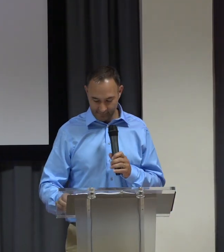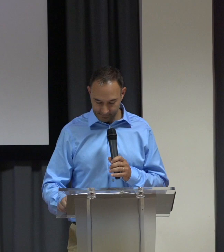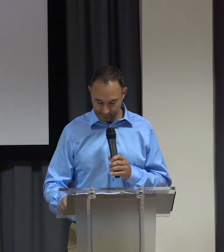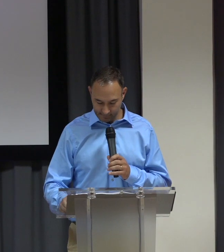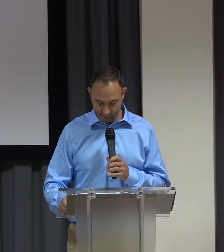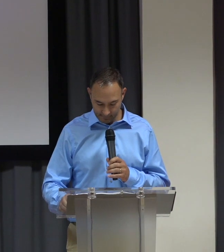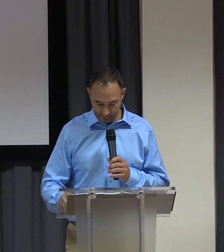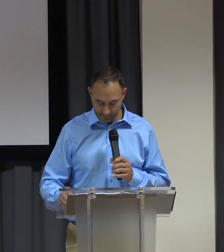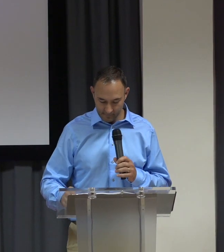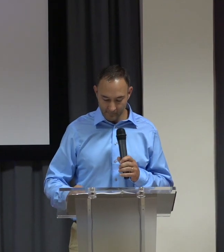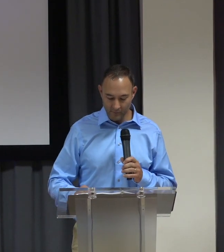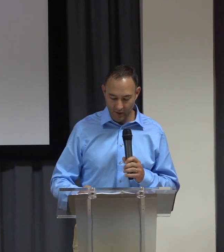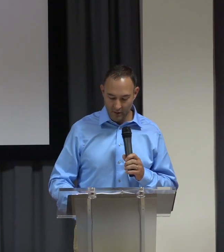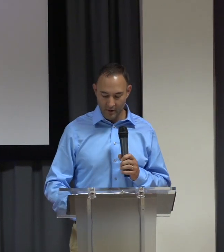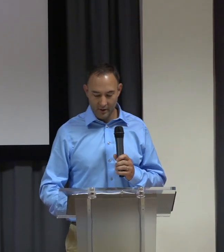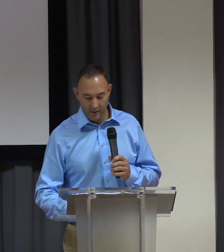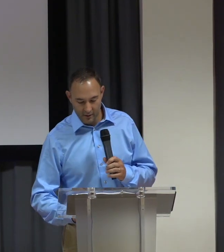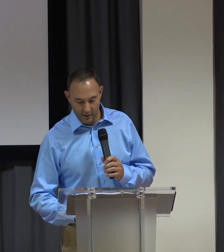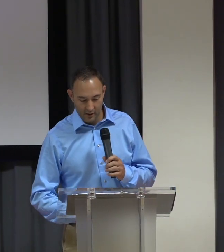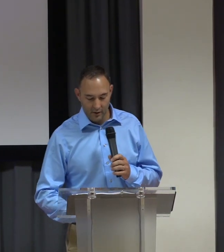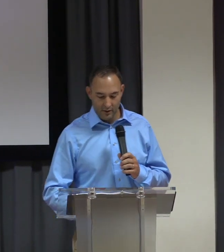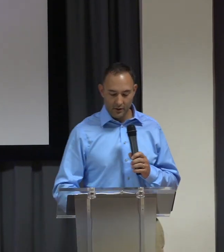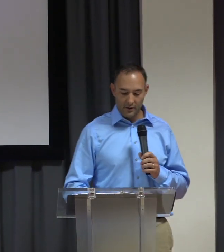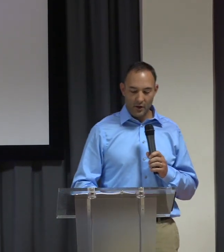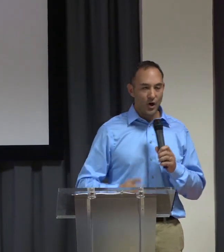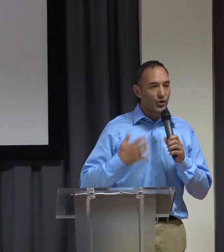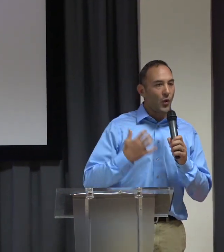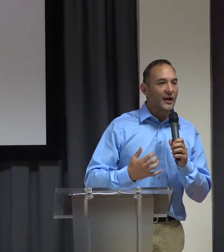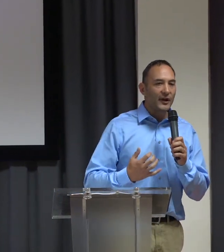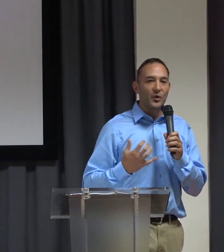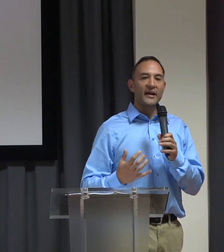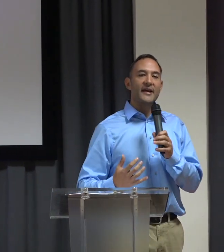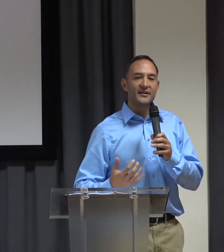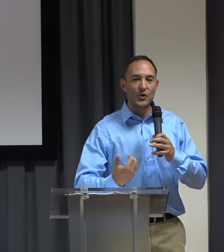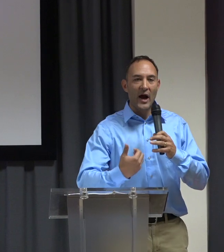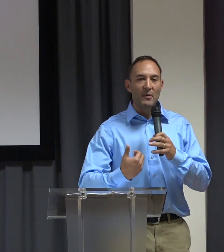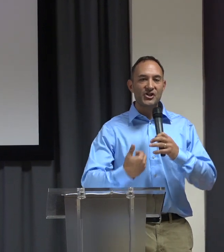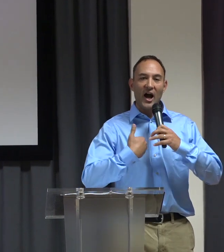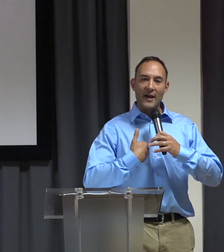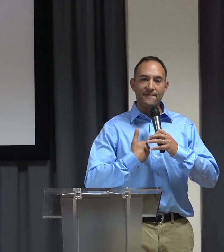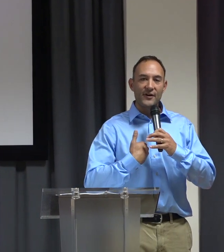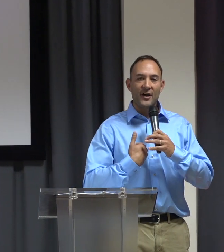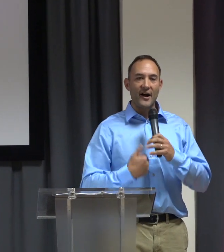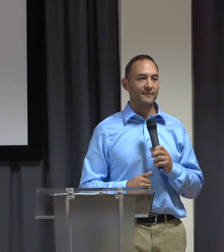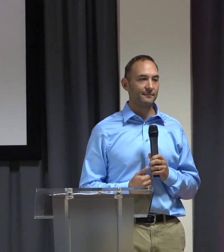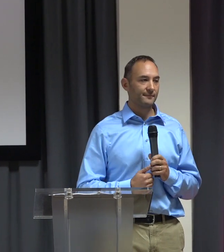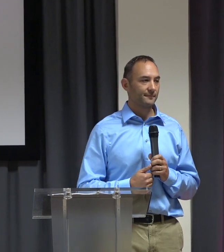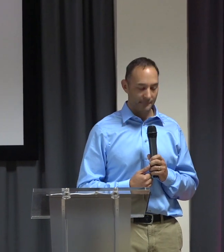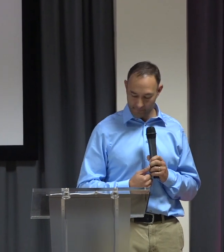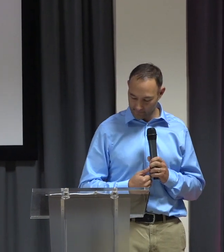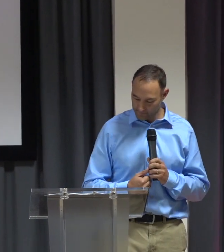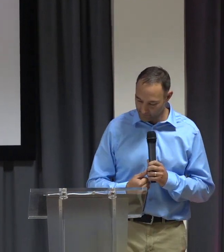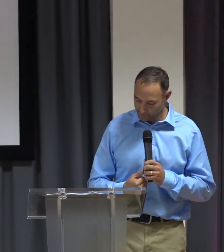make C'est que la manière dont je vis et les choix que je fais are directly related to how much I fear God.